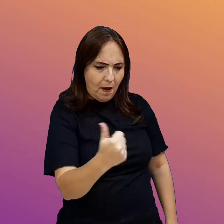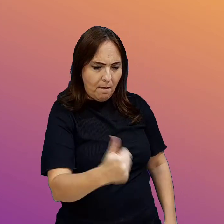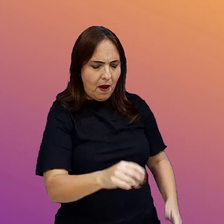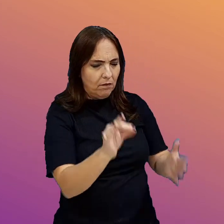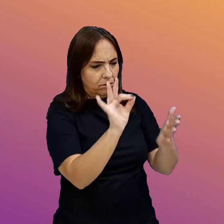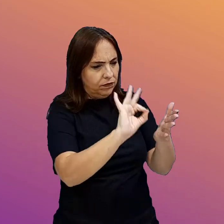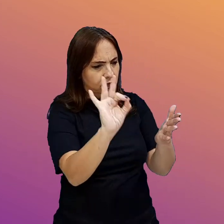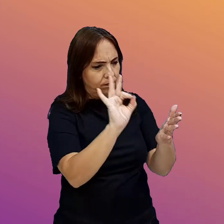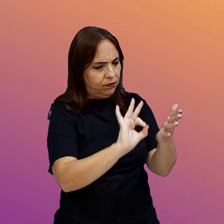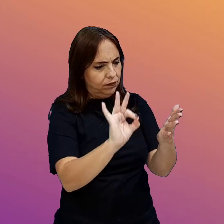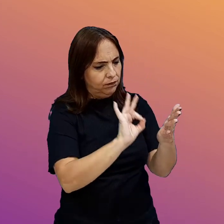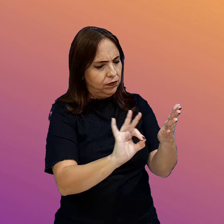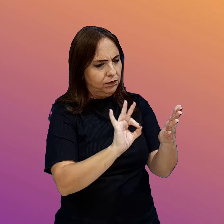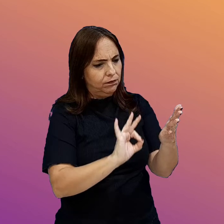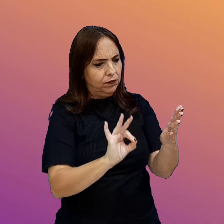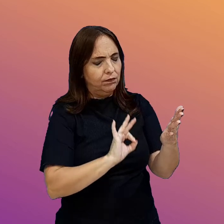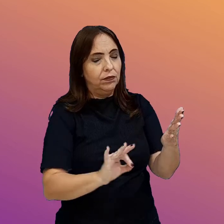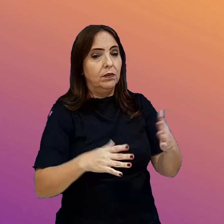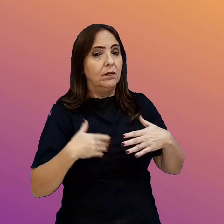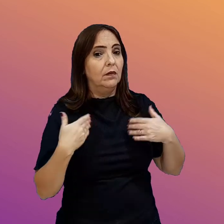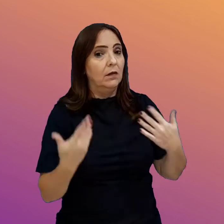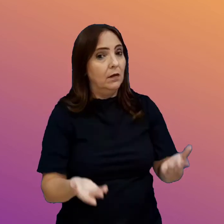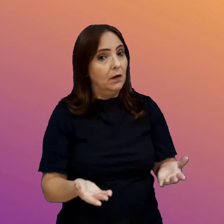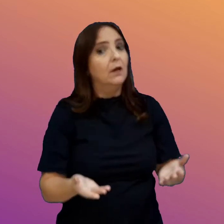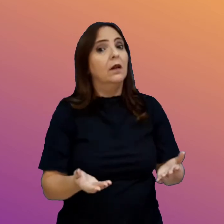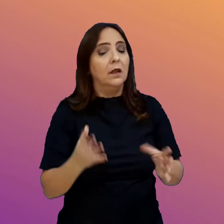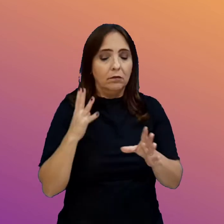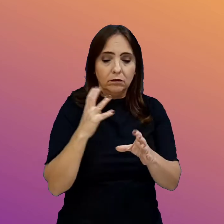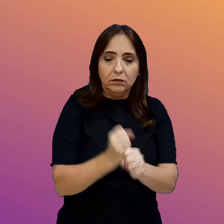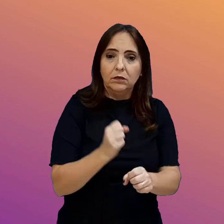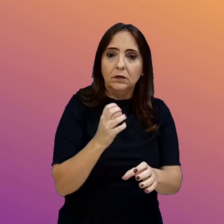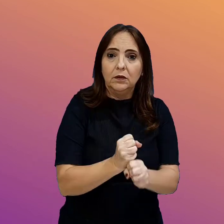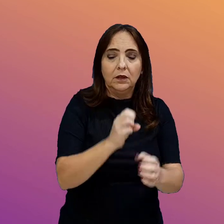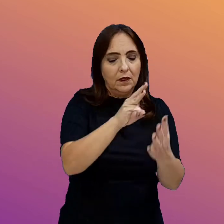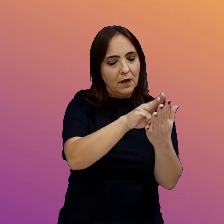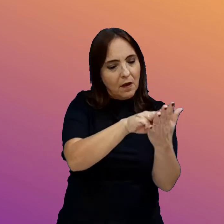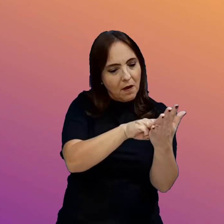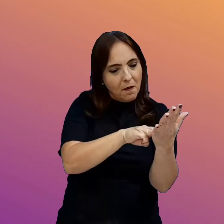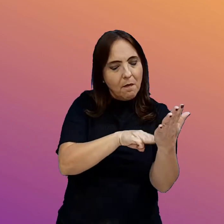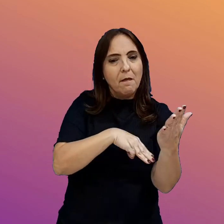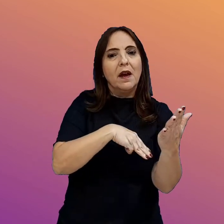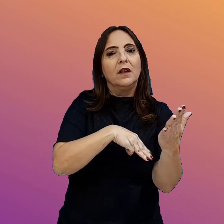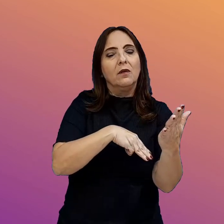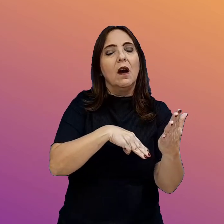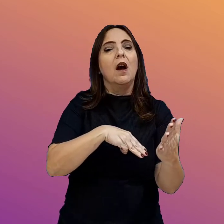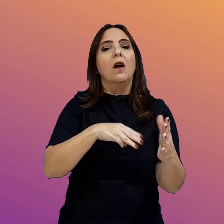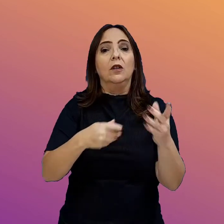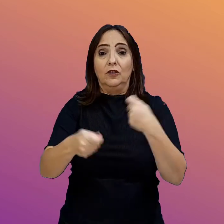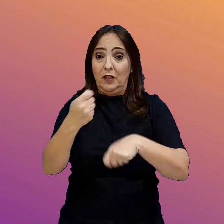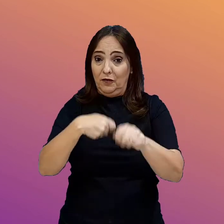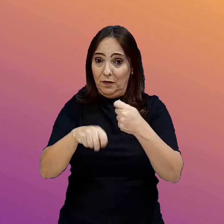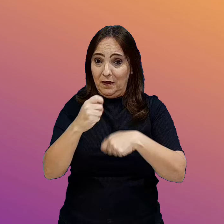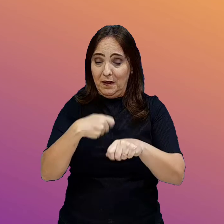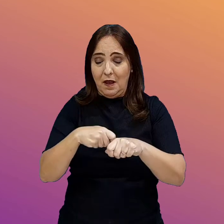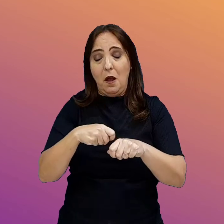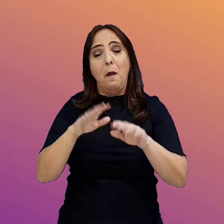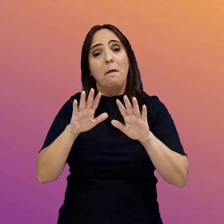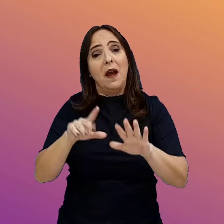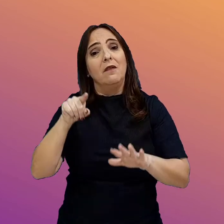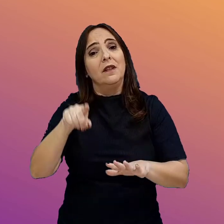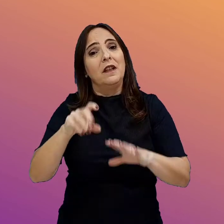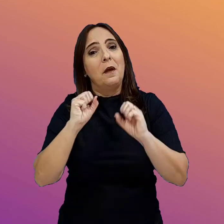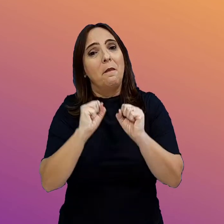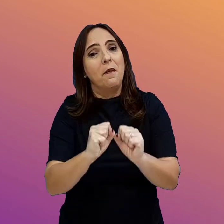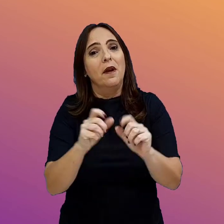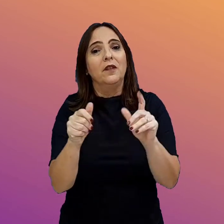né? Então, isso tudo está em um monte de manual de administração, mas você pode fazer isso dentro de casa na medida